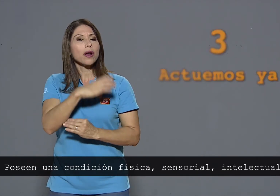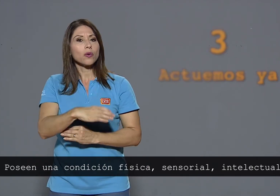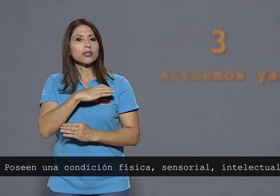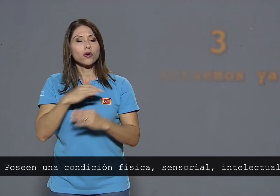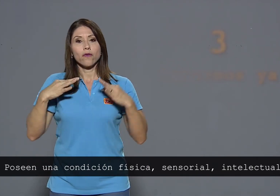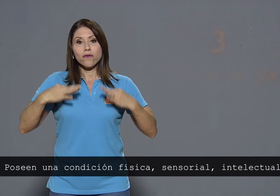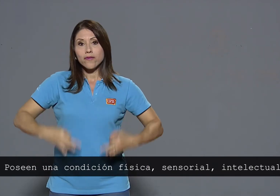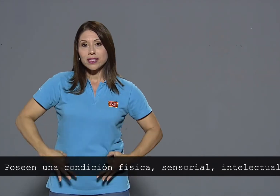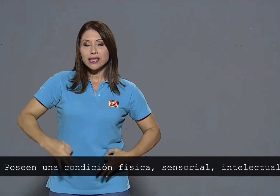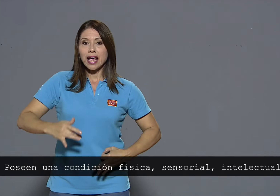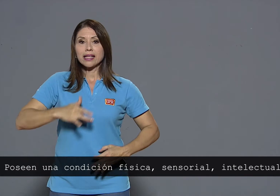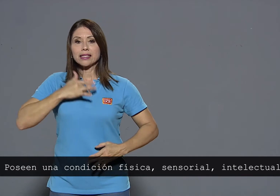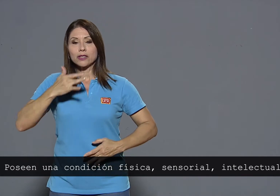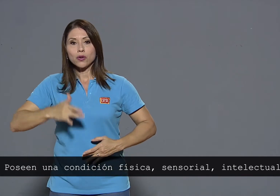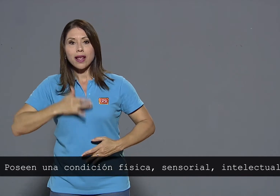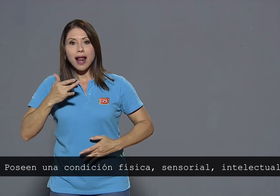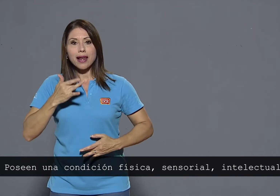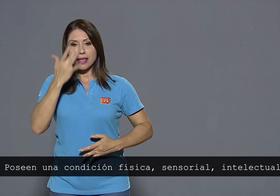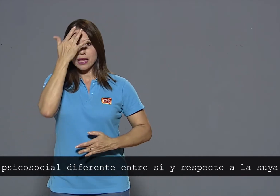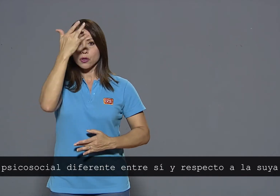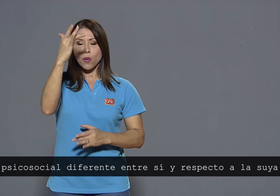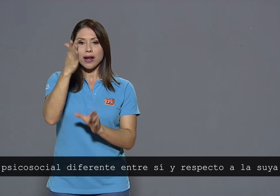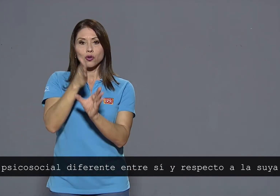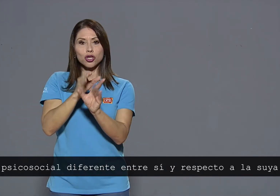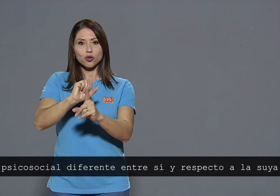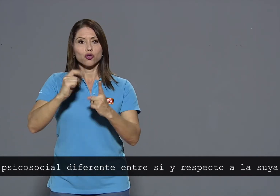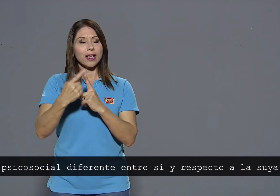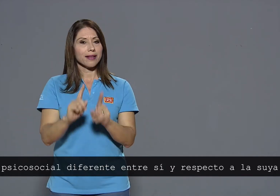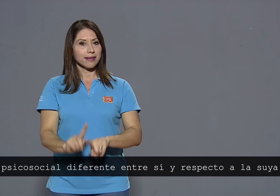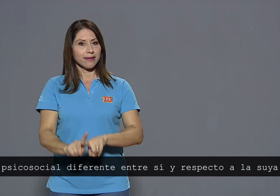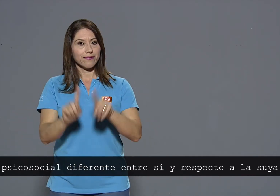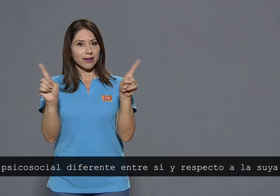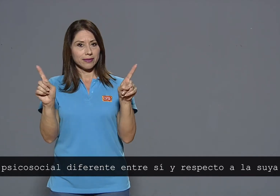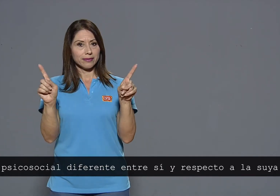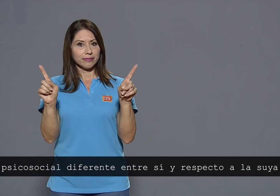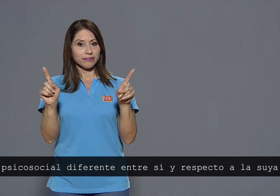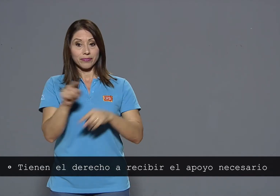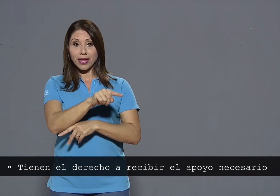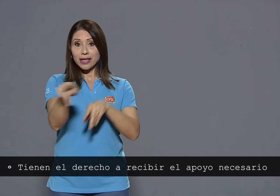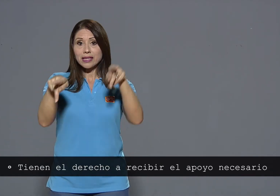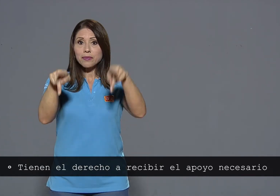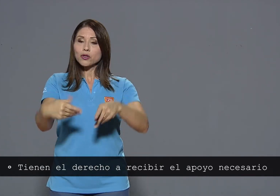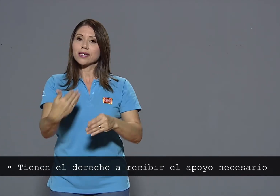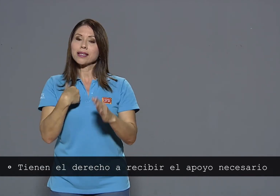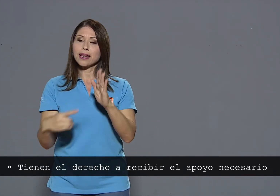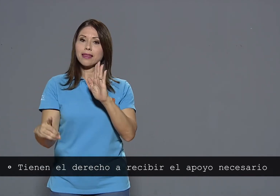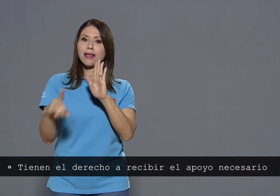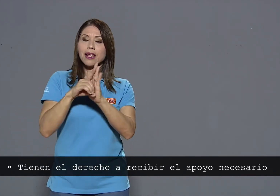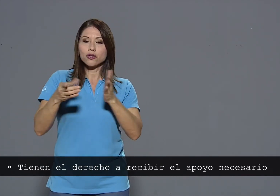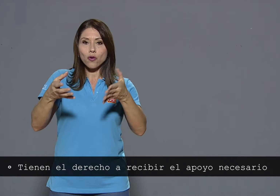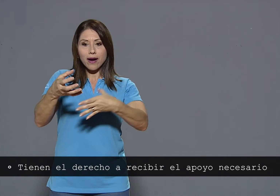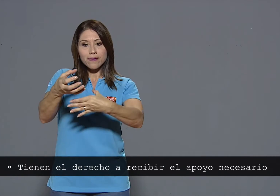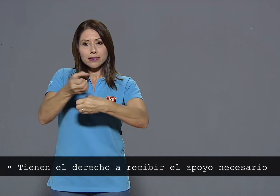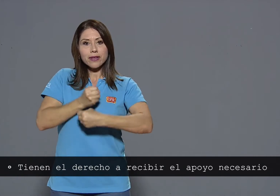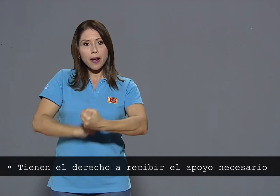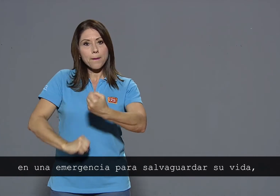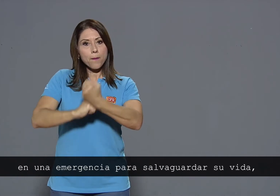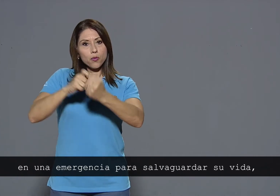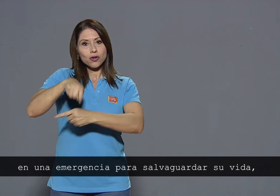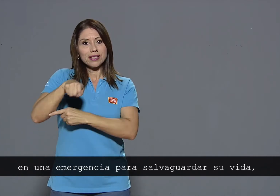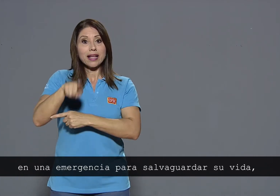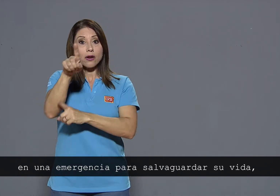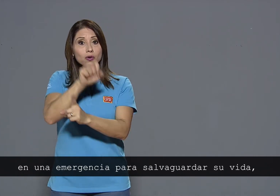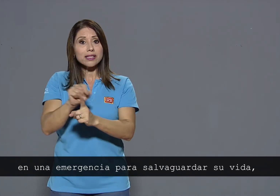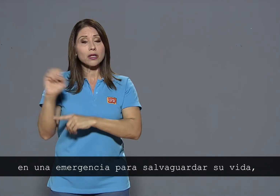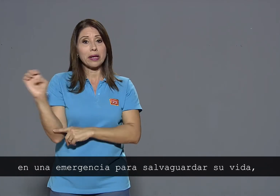una condición física, sensorial, intelectual o psicosocial diferente. Tienen el derecho a recibir el apoyo necesario en